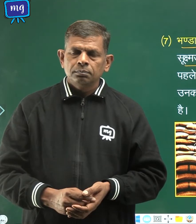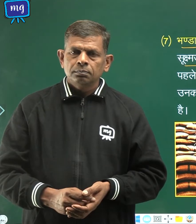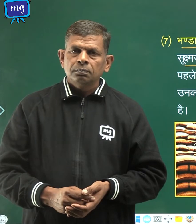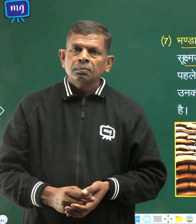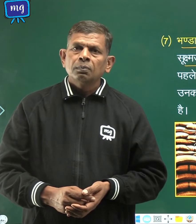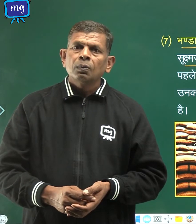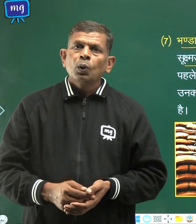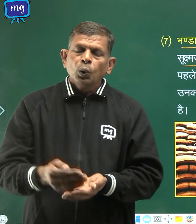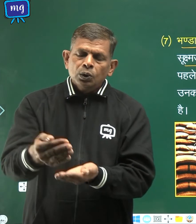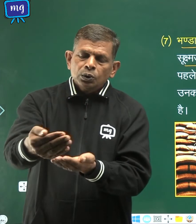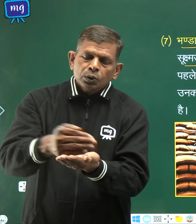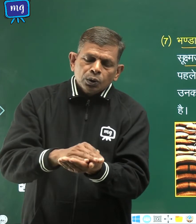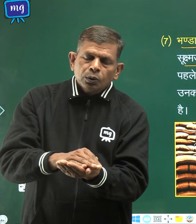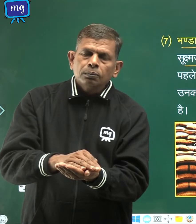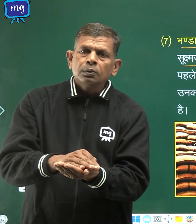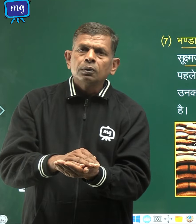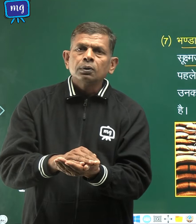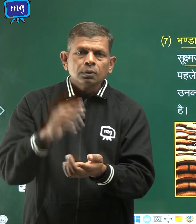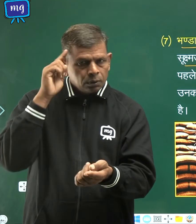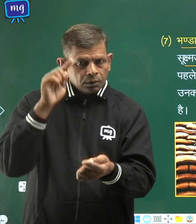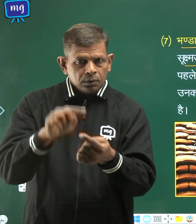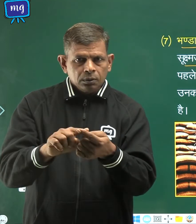संरक्षित करने के लिए